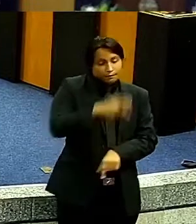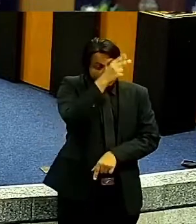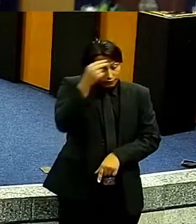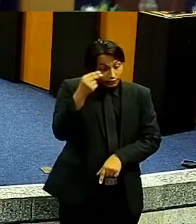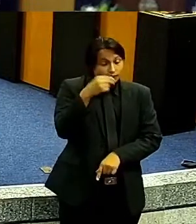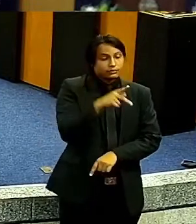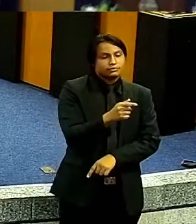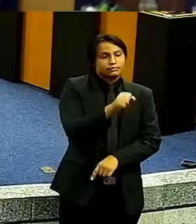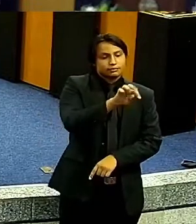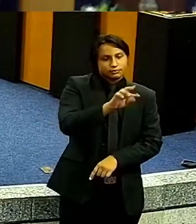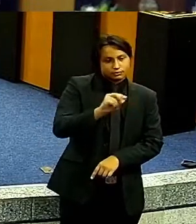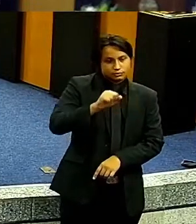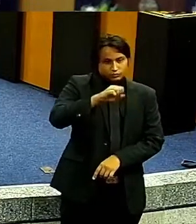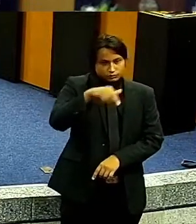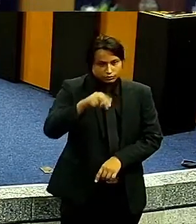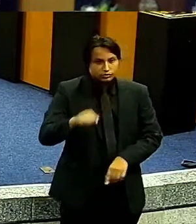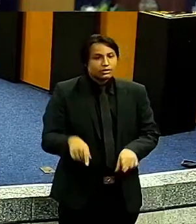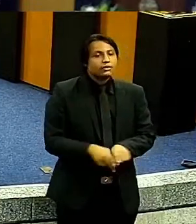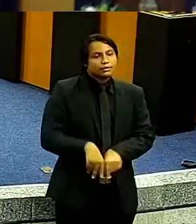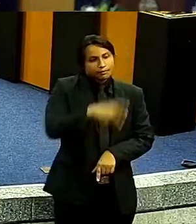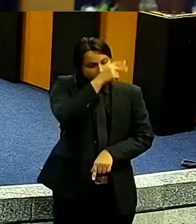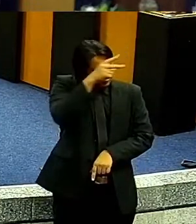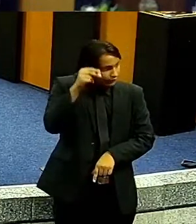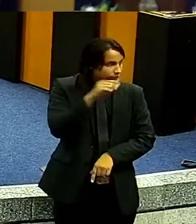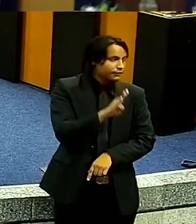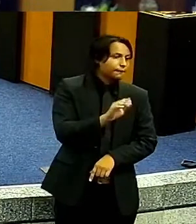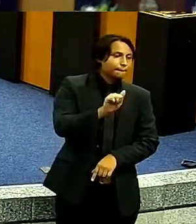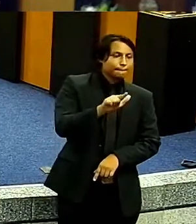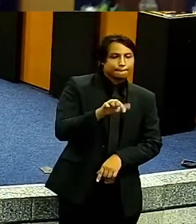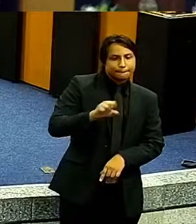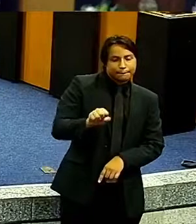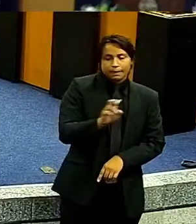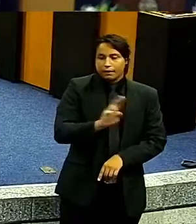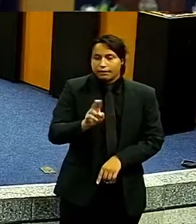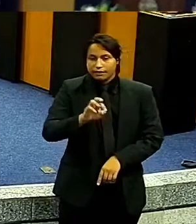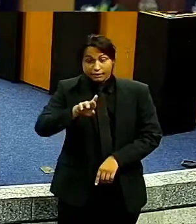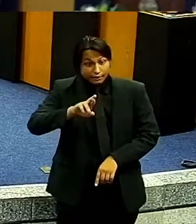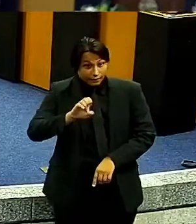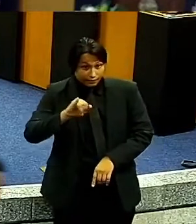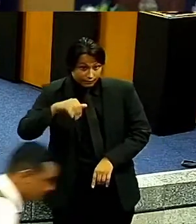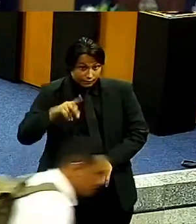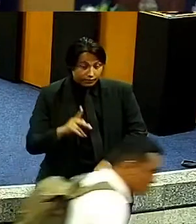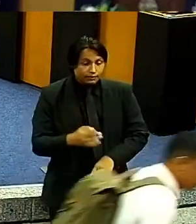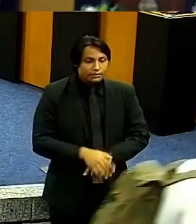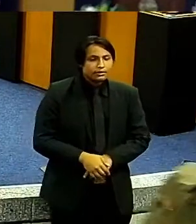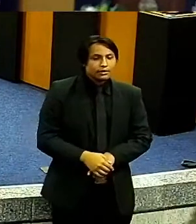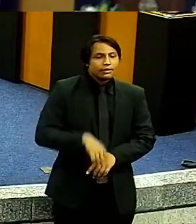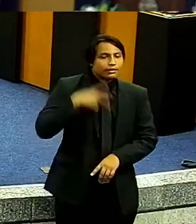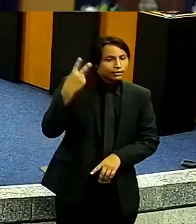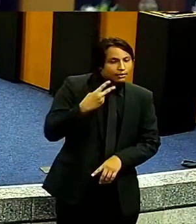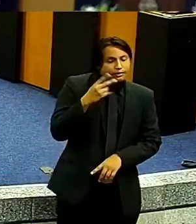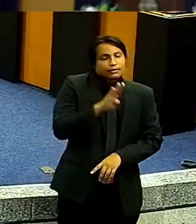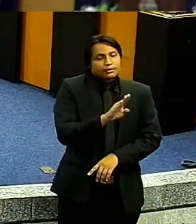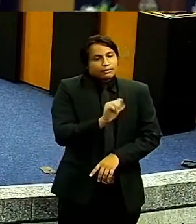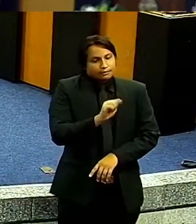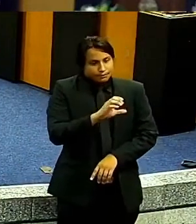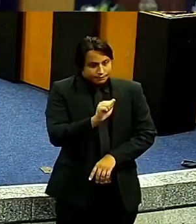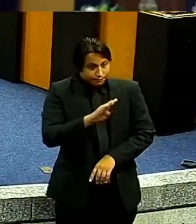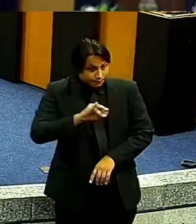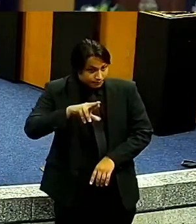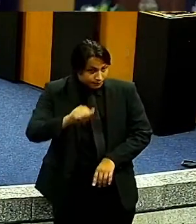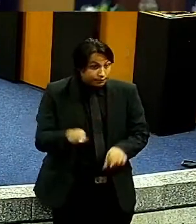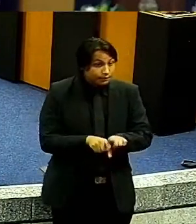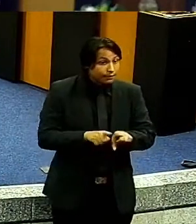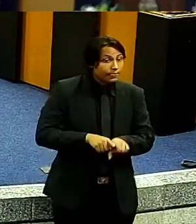Enoque Mota prefeito de bals Eric vereador de Bacabeira Dino Neto Vereador também de